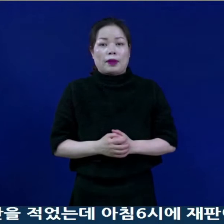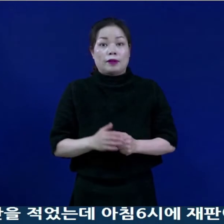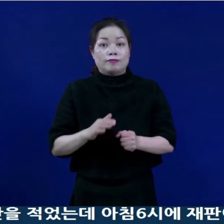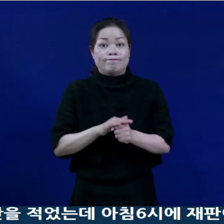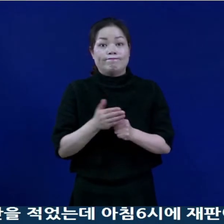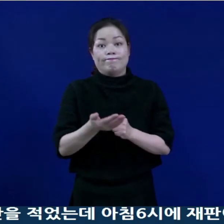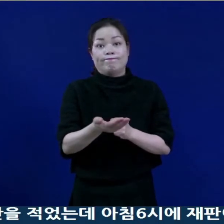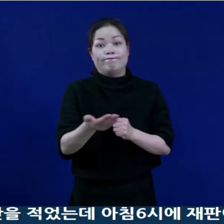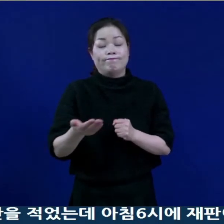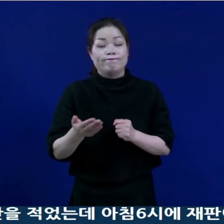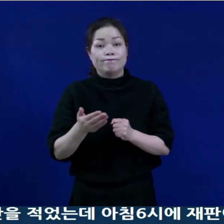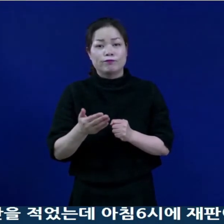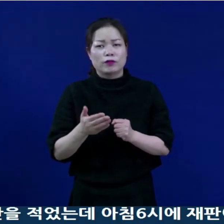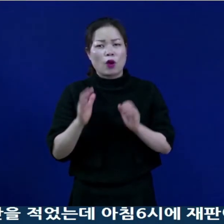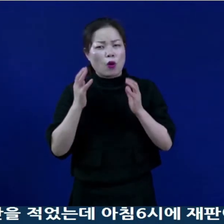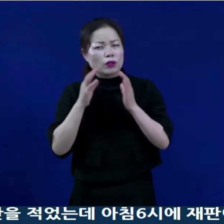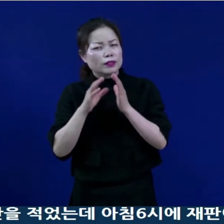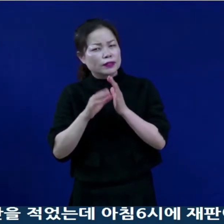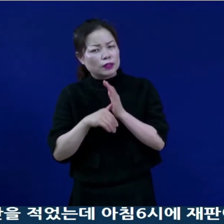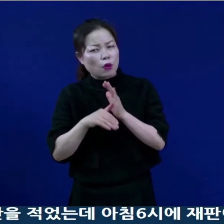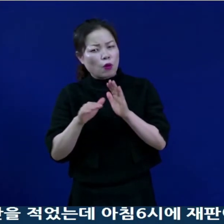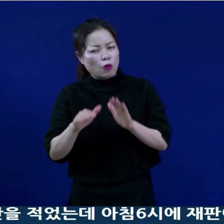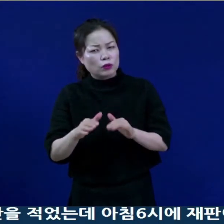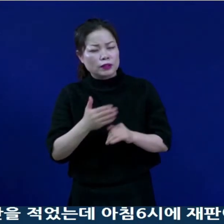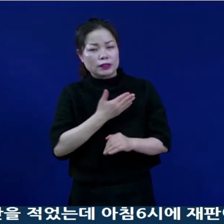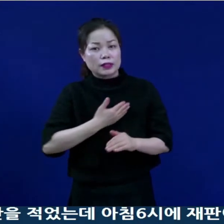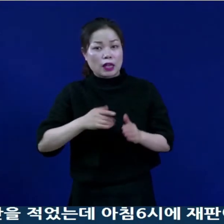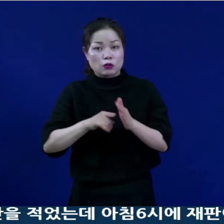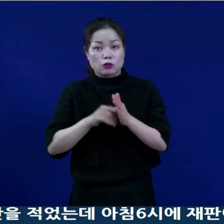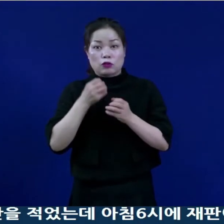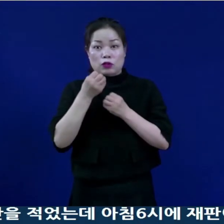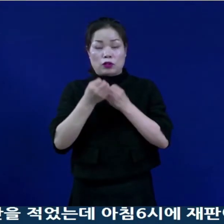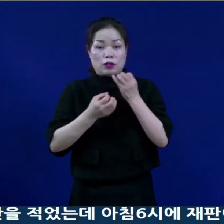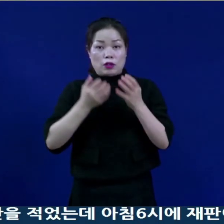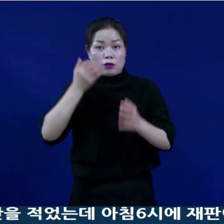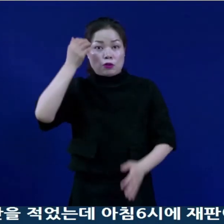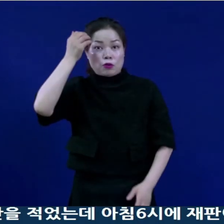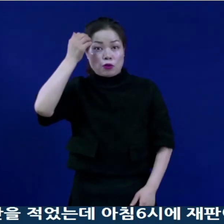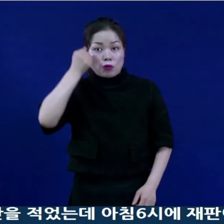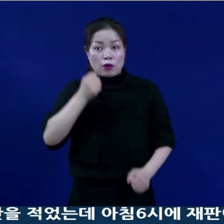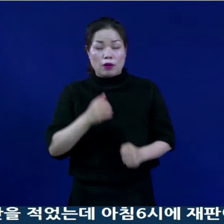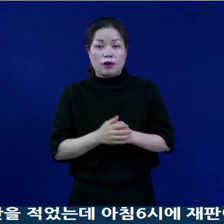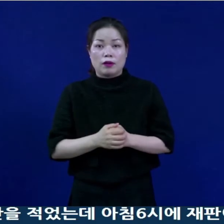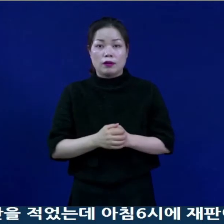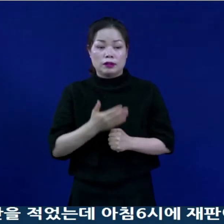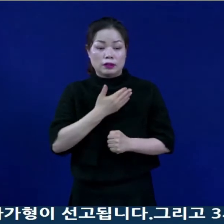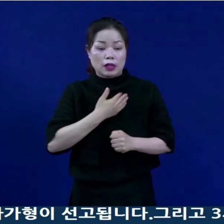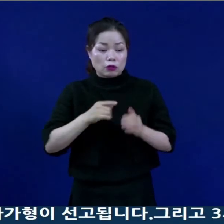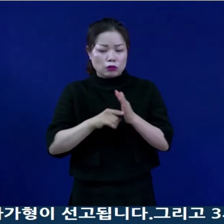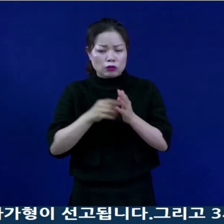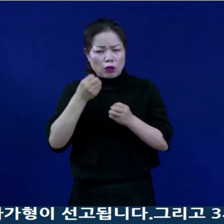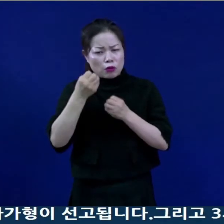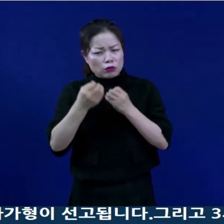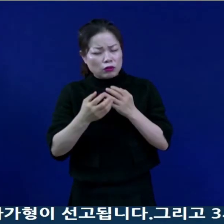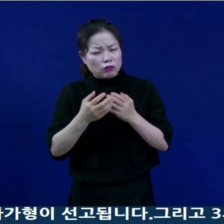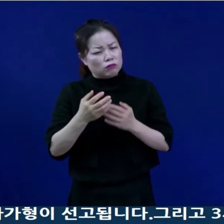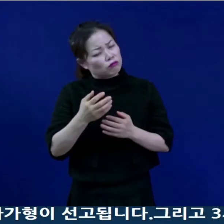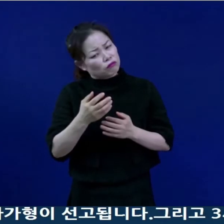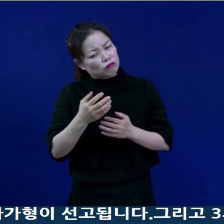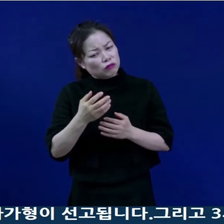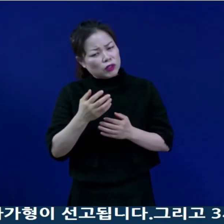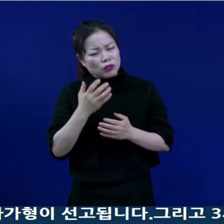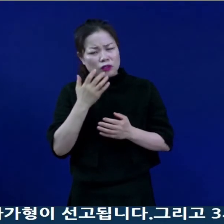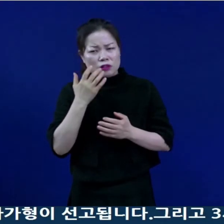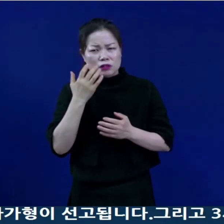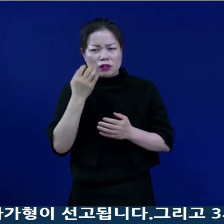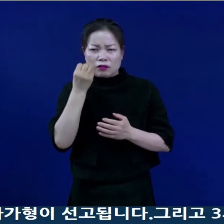사랑하는 성도 여러분, 저는 여러분 어릴 때 오늘도 우리 사도신경을 외웠는데요, 사도신경을 외우면서 좀 의아한 부분이